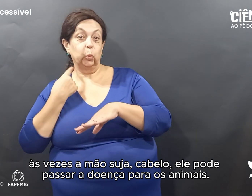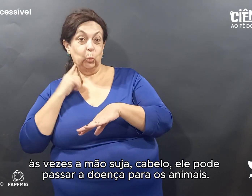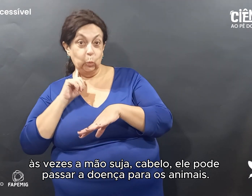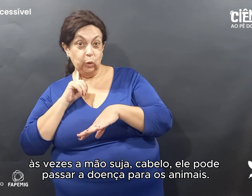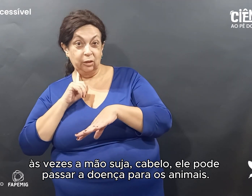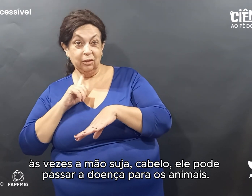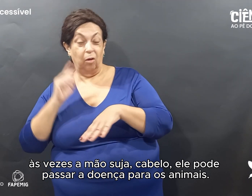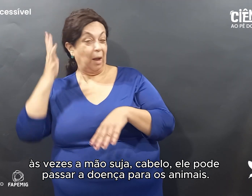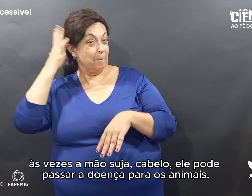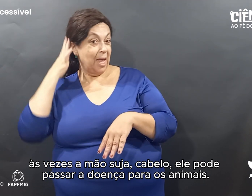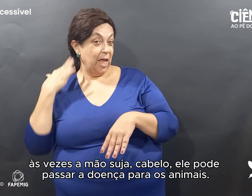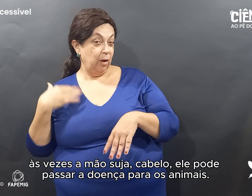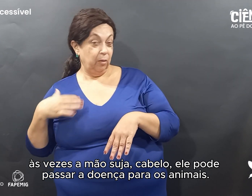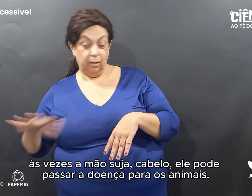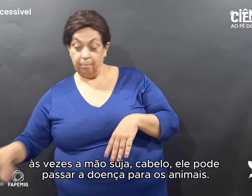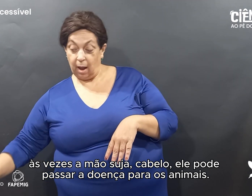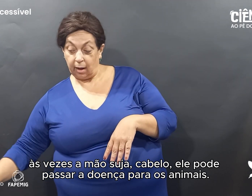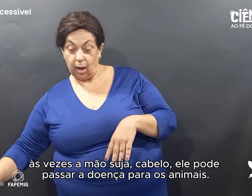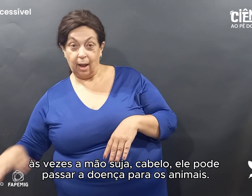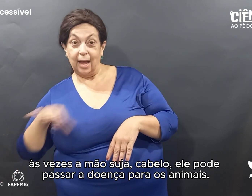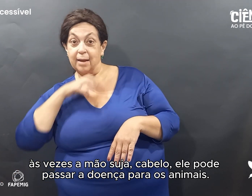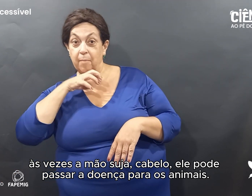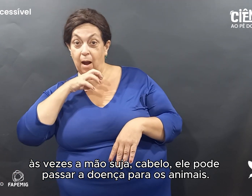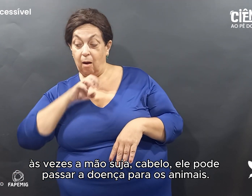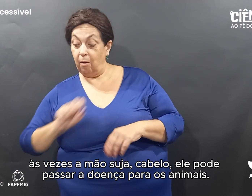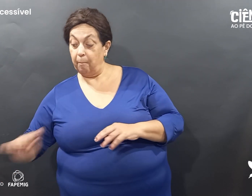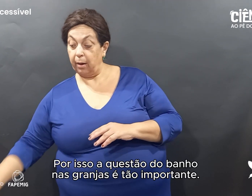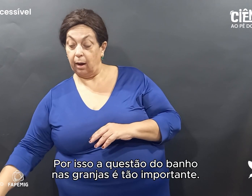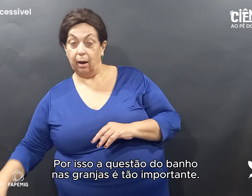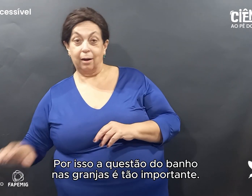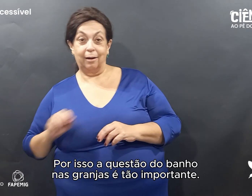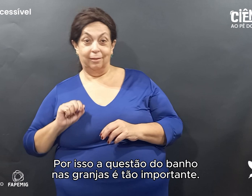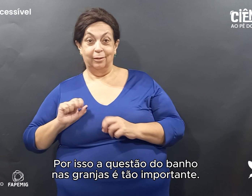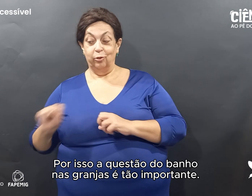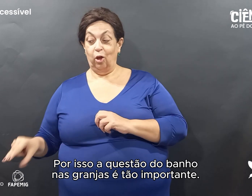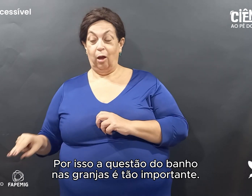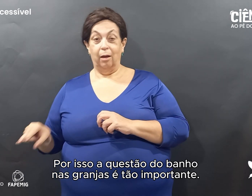suja, cabelo, ele pode passar a doença para os animais. Por